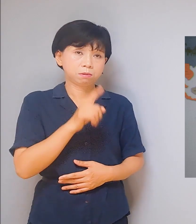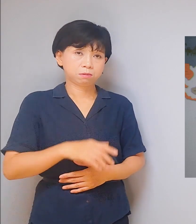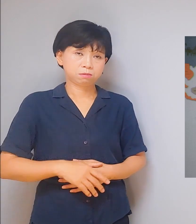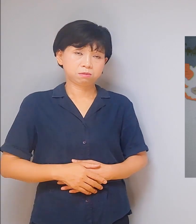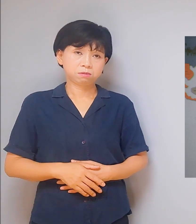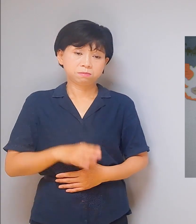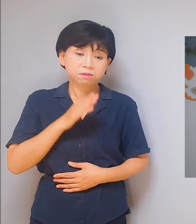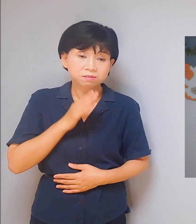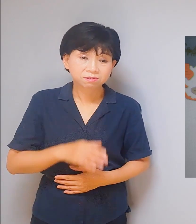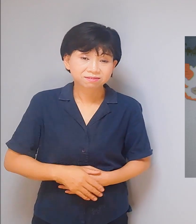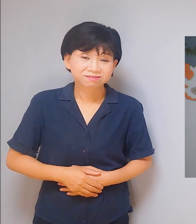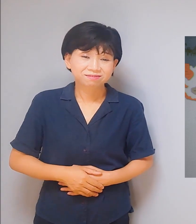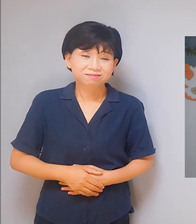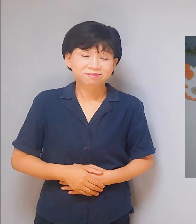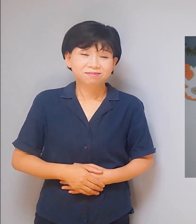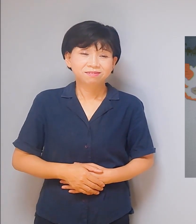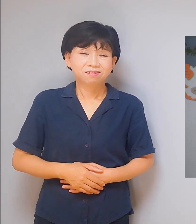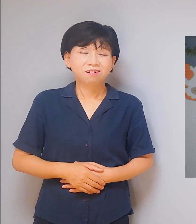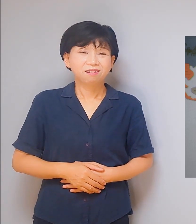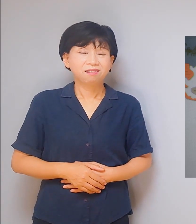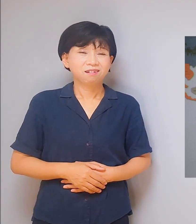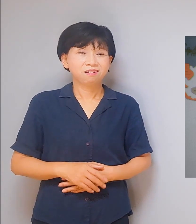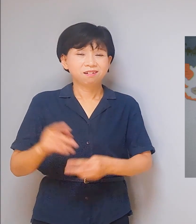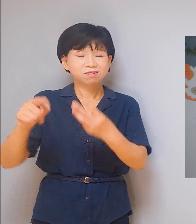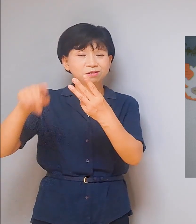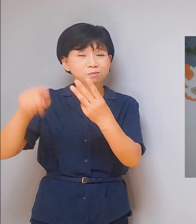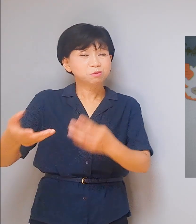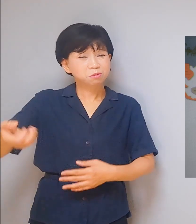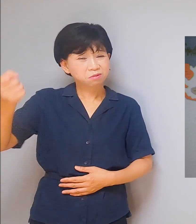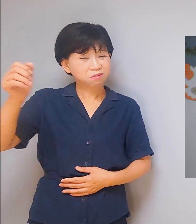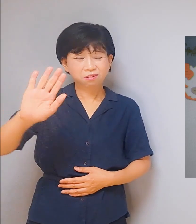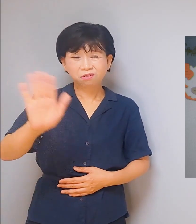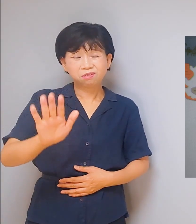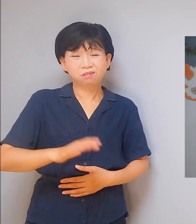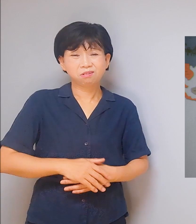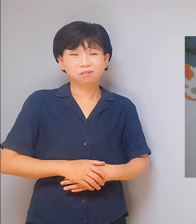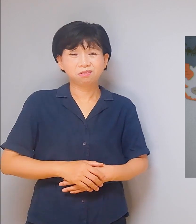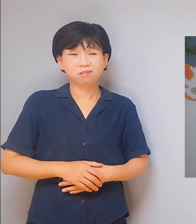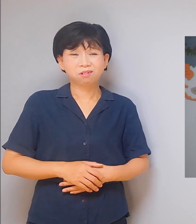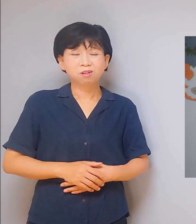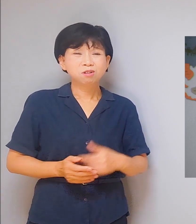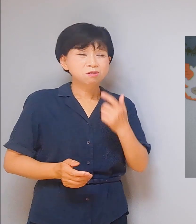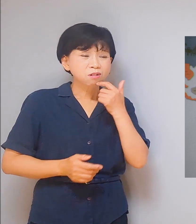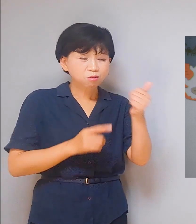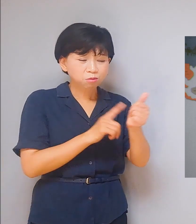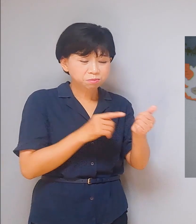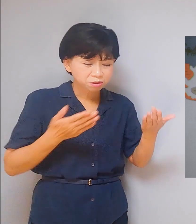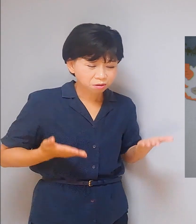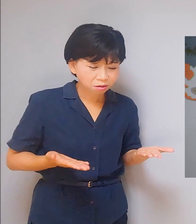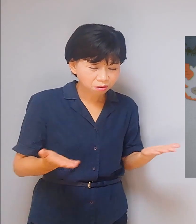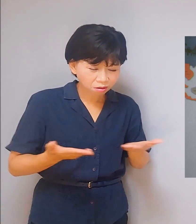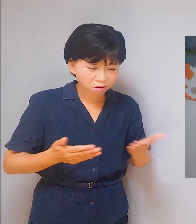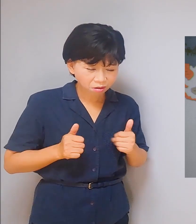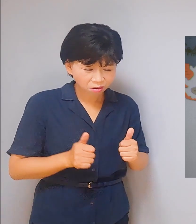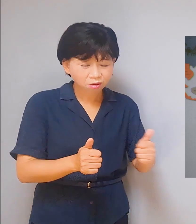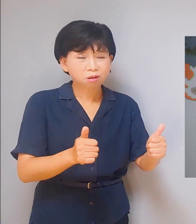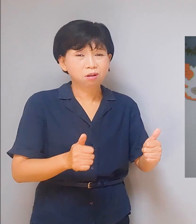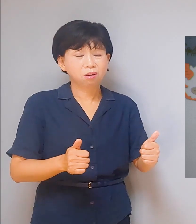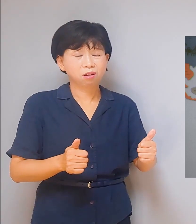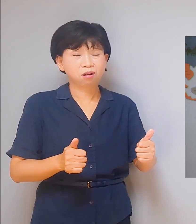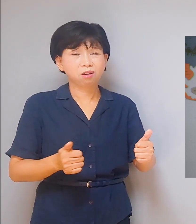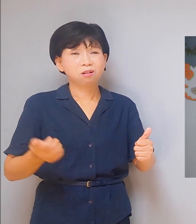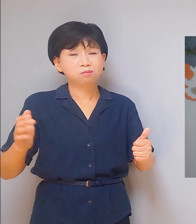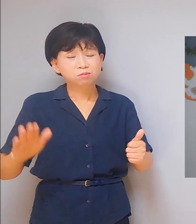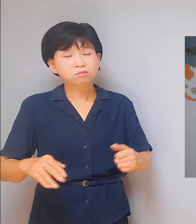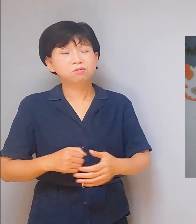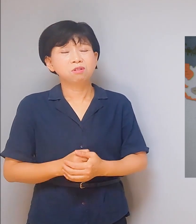그렇지 않겠어요? 라반 게 아니거든요. 근데 라반이 다 자기 거래요. 그러면서 선심